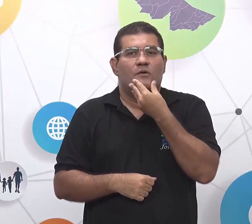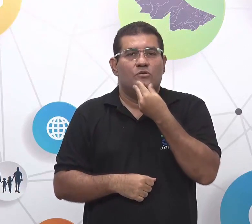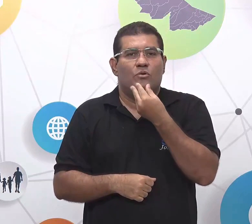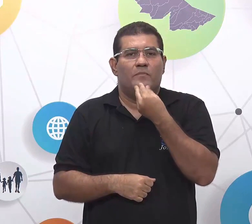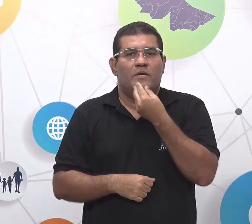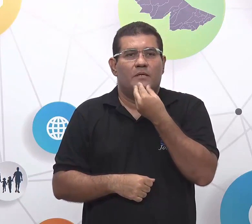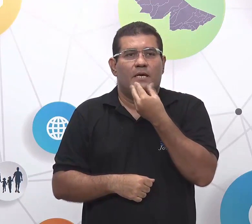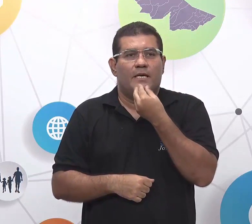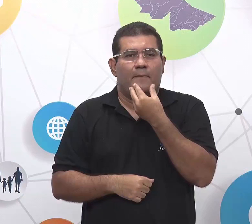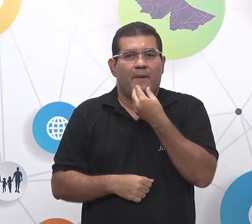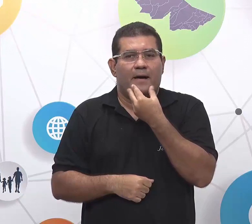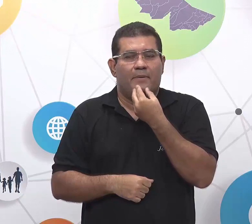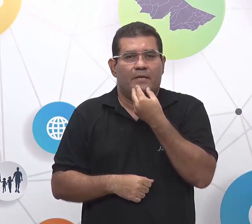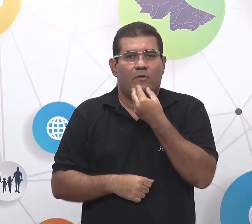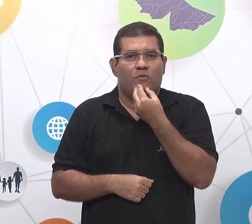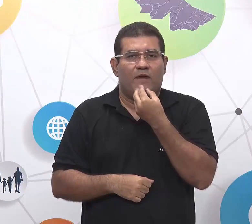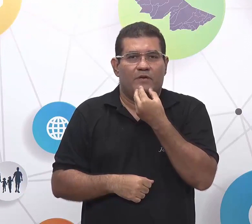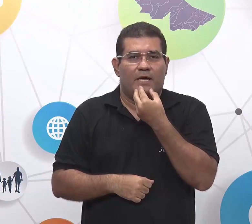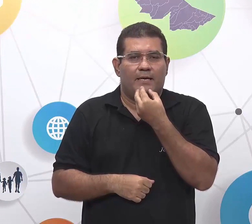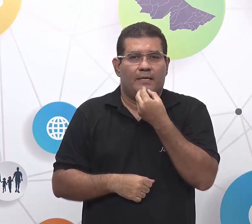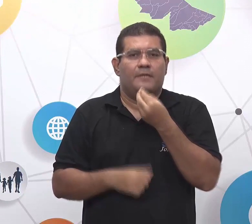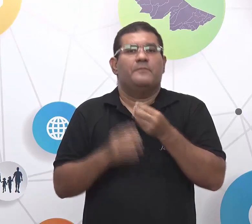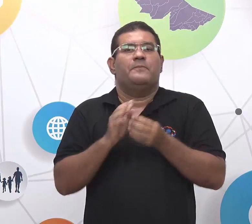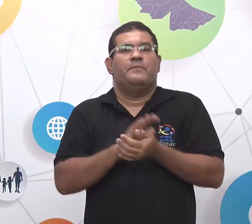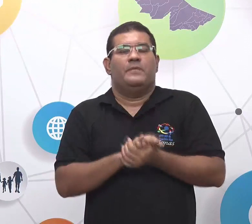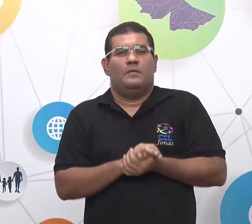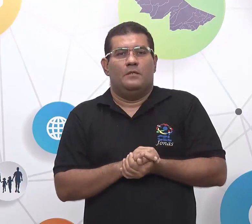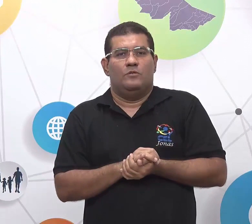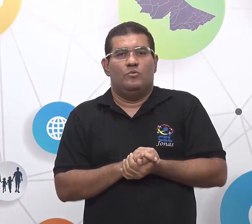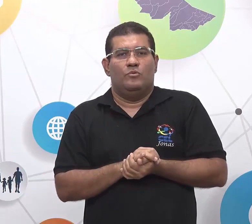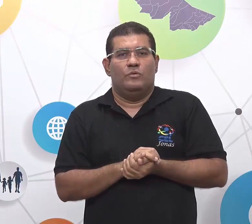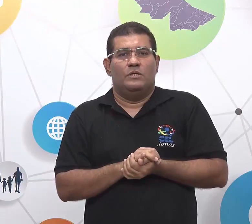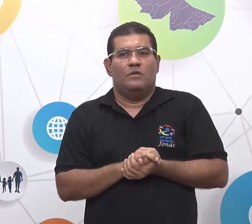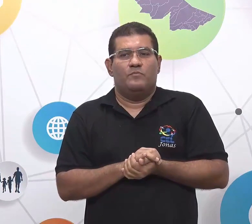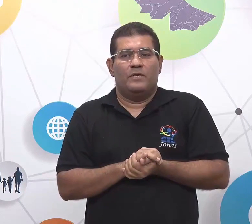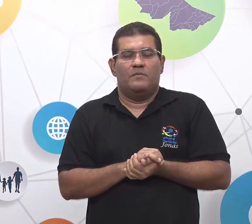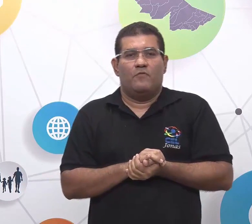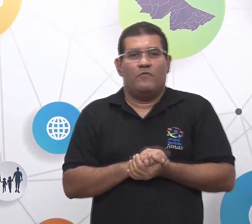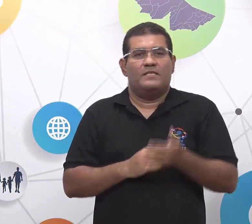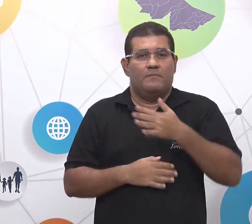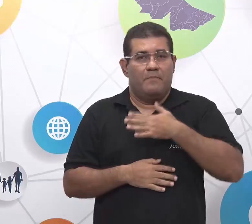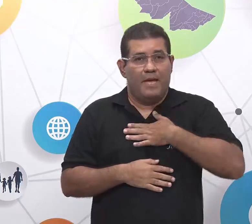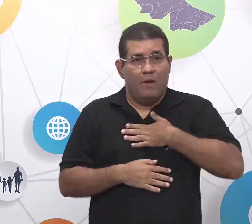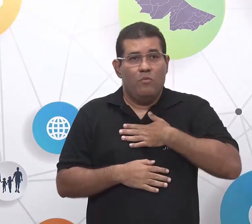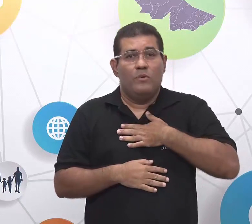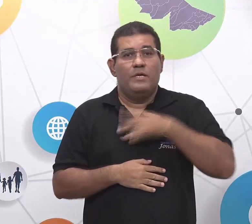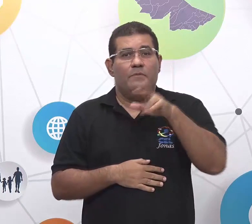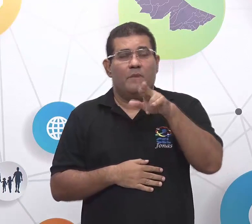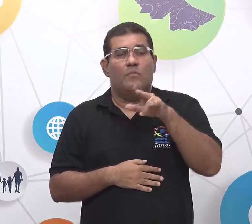o sinal de homem que aqui a barba né o cavanhaque e tudo então se por exemplo eu vou fazer meu irmão